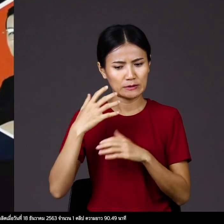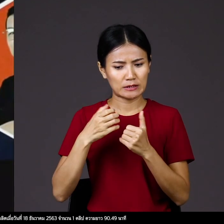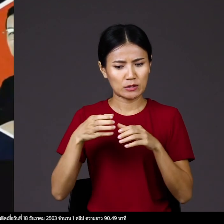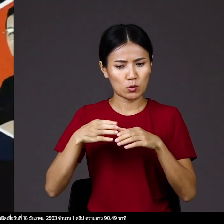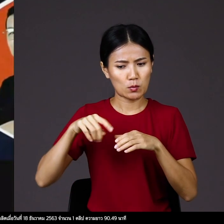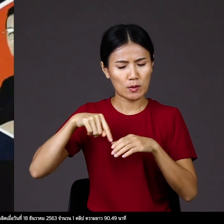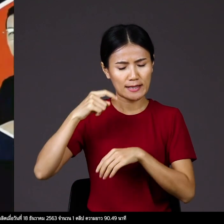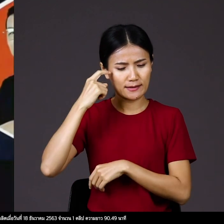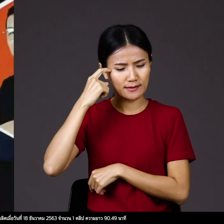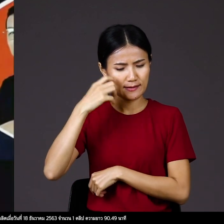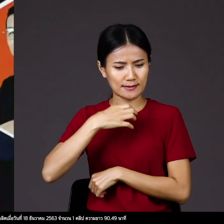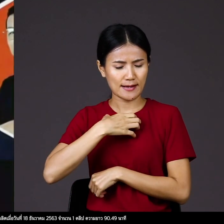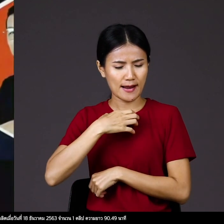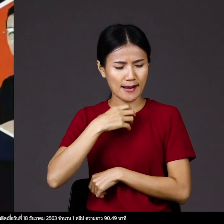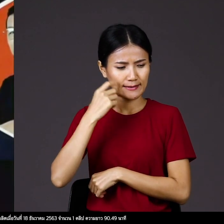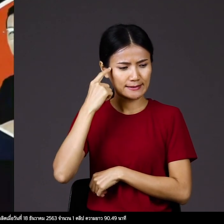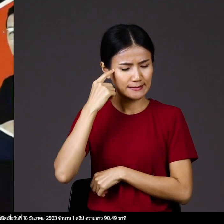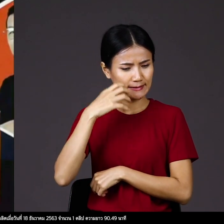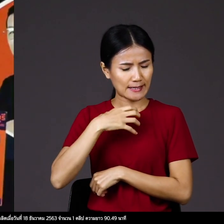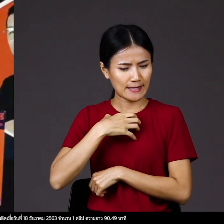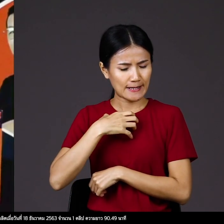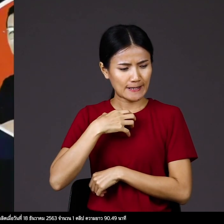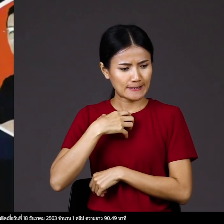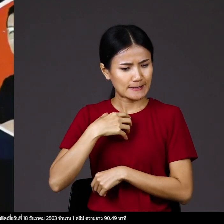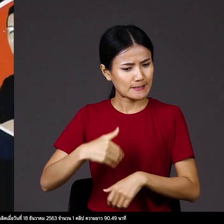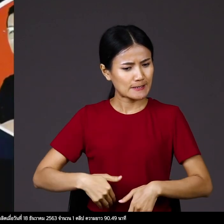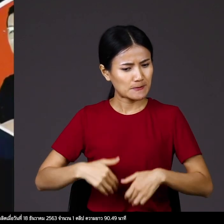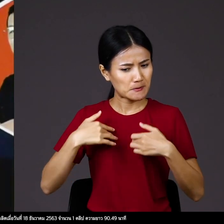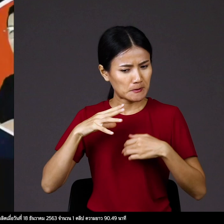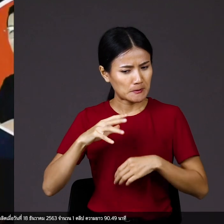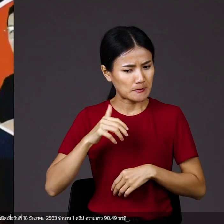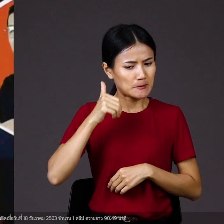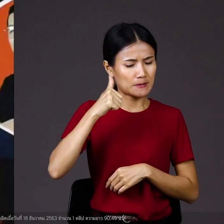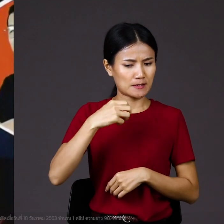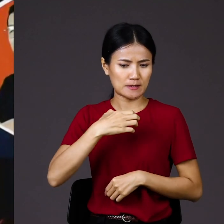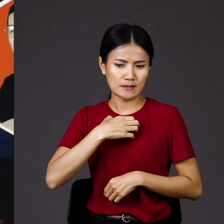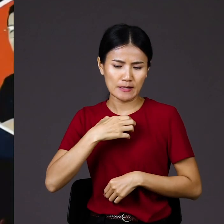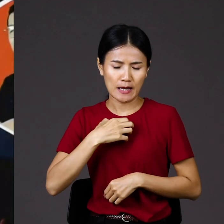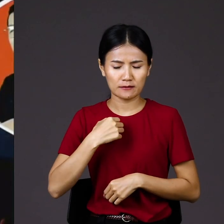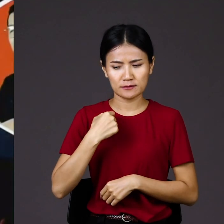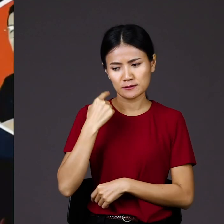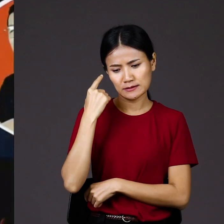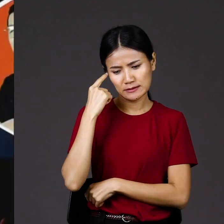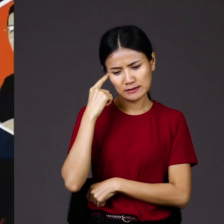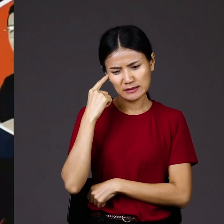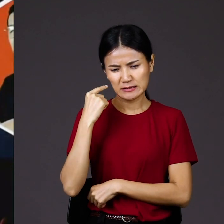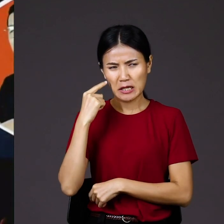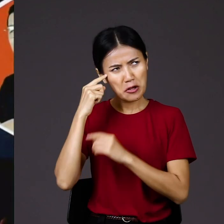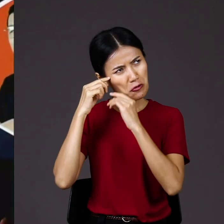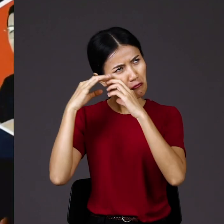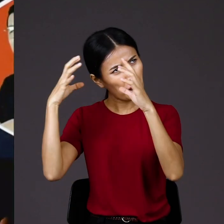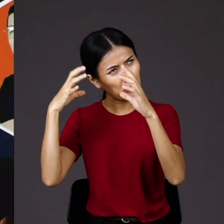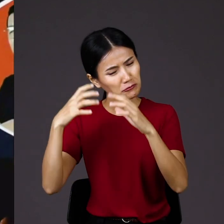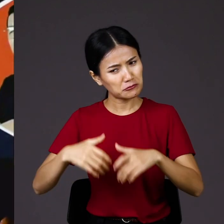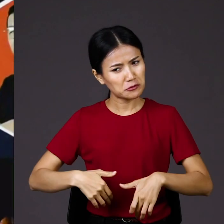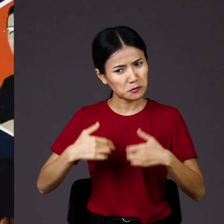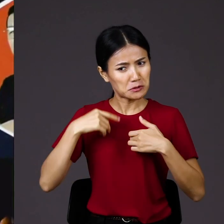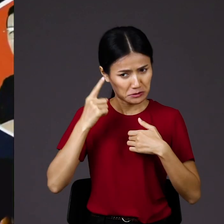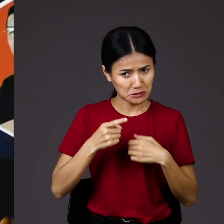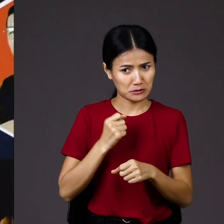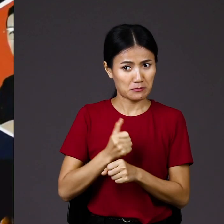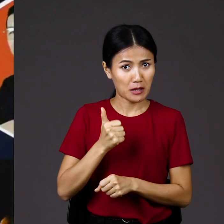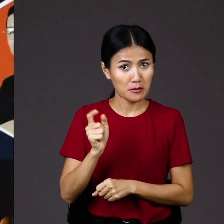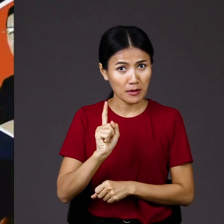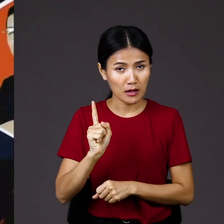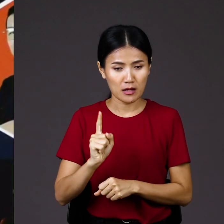ากับสิ่งที่เราอยากเป็นผมมาคิดกันครับพวกเรามาคิดกันว่าเราตั้งเป้านโยบาย